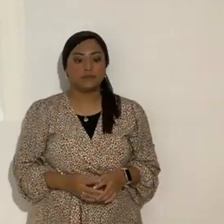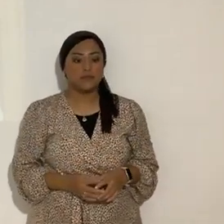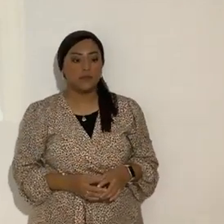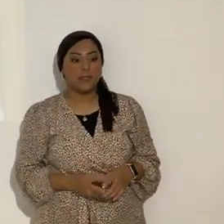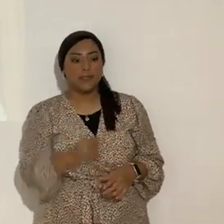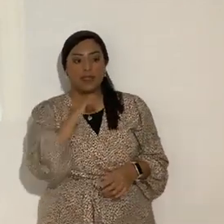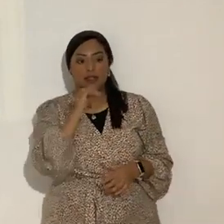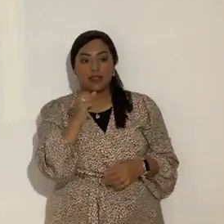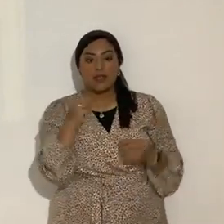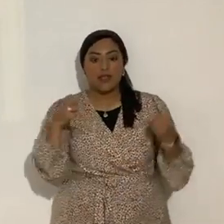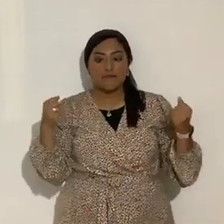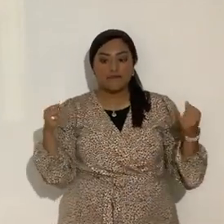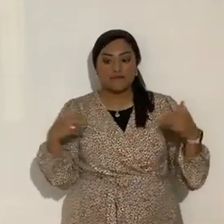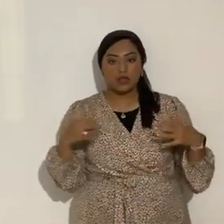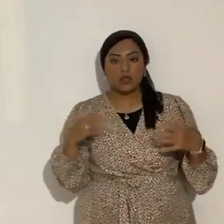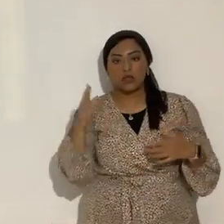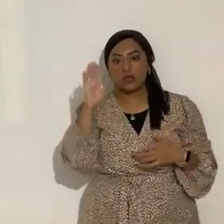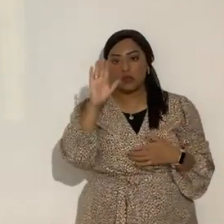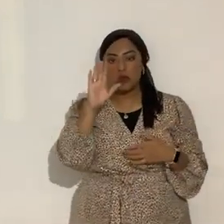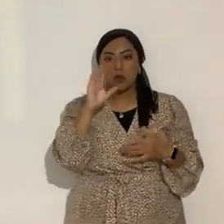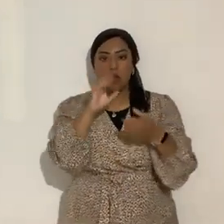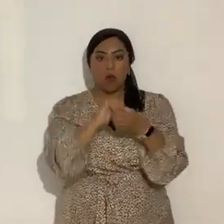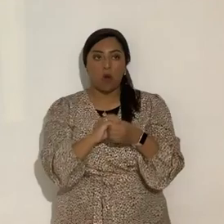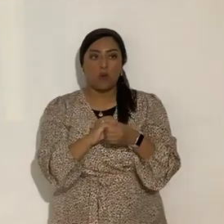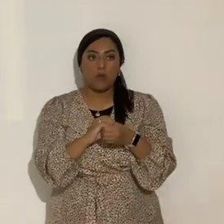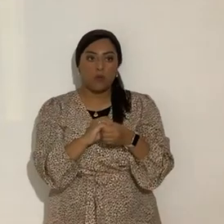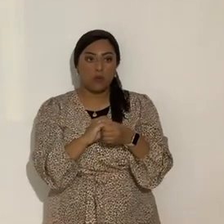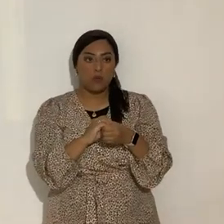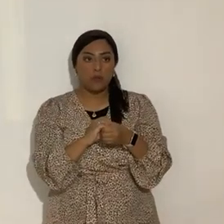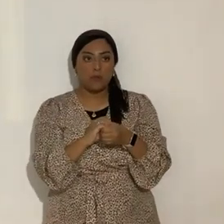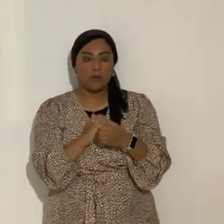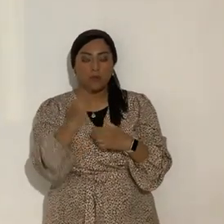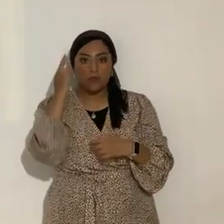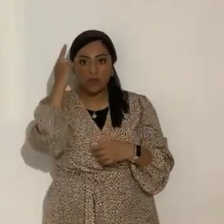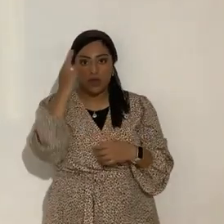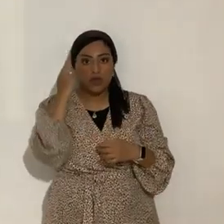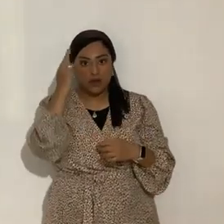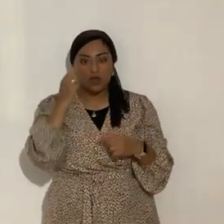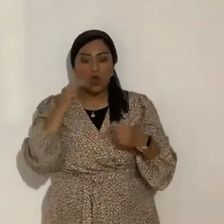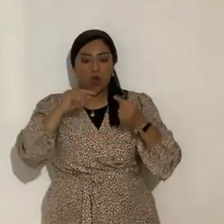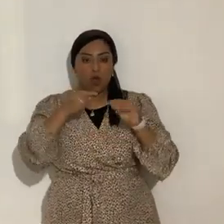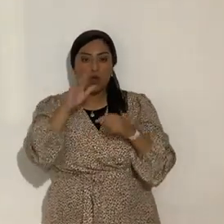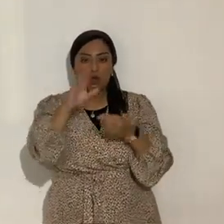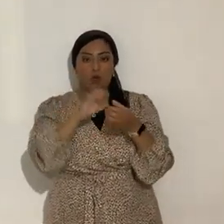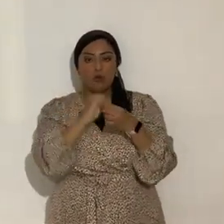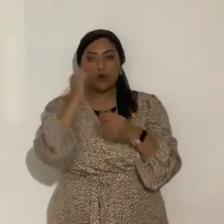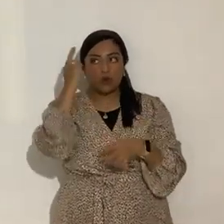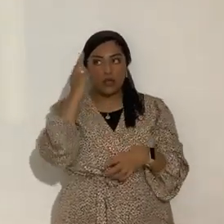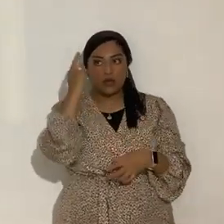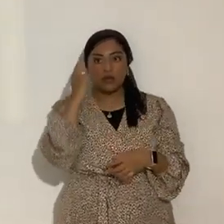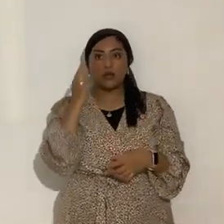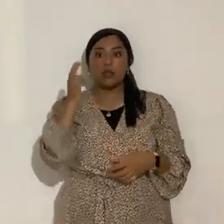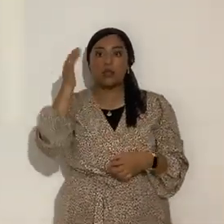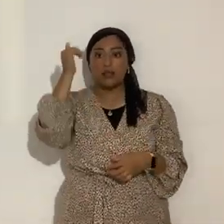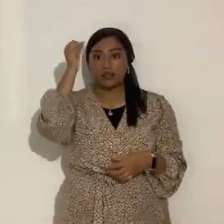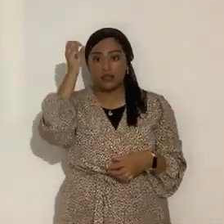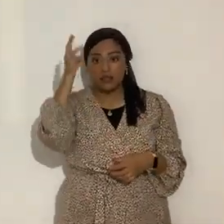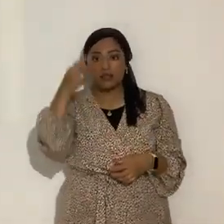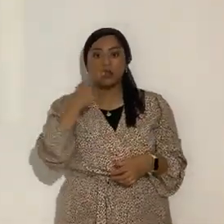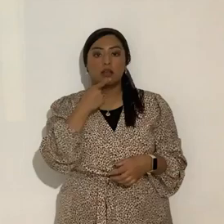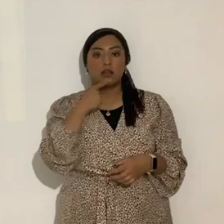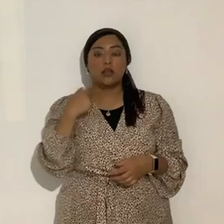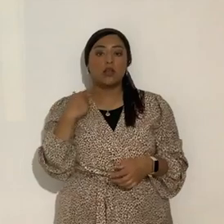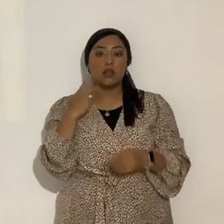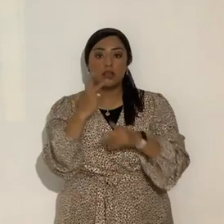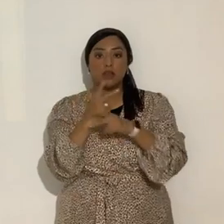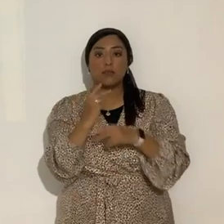Es miedo a tu propia realidad, a afectar tu propia realidad. El Eterno dice que nos